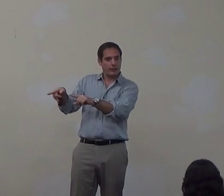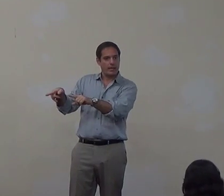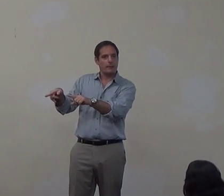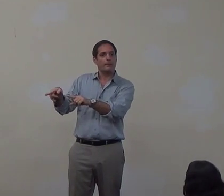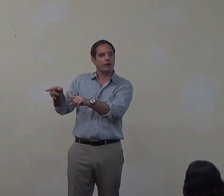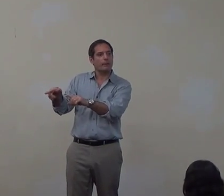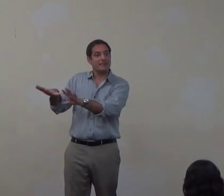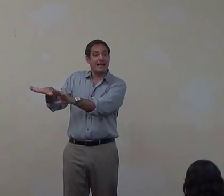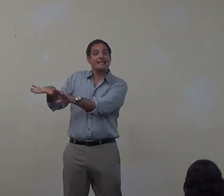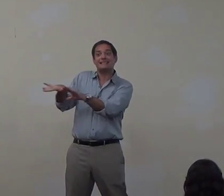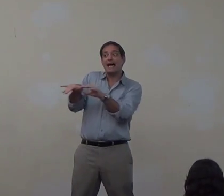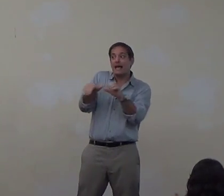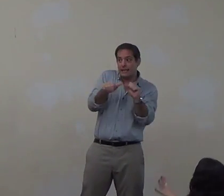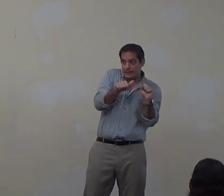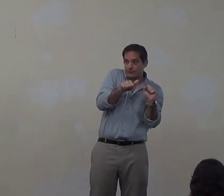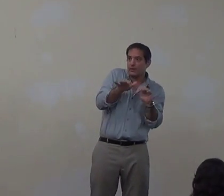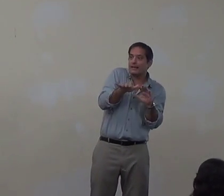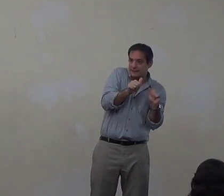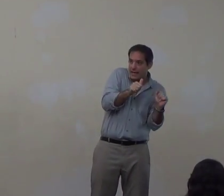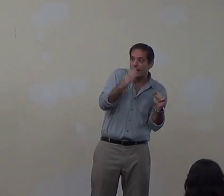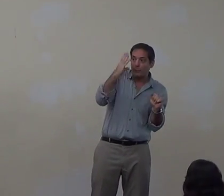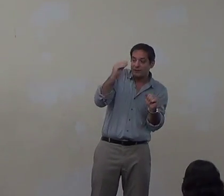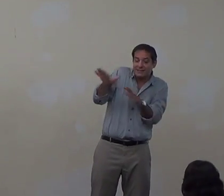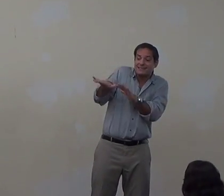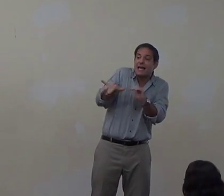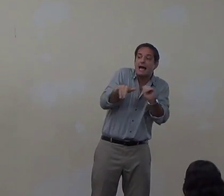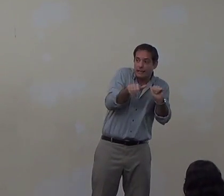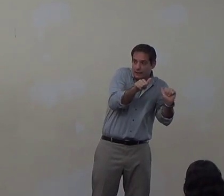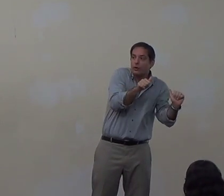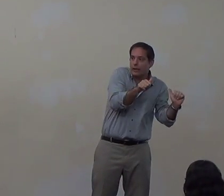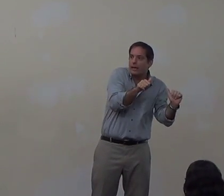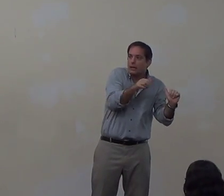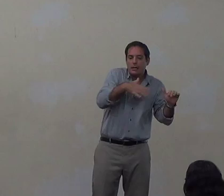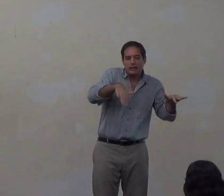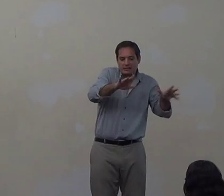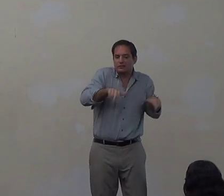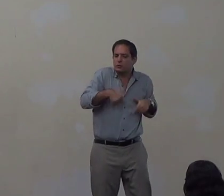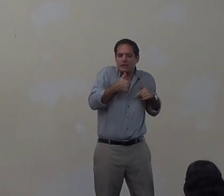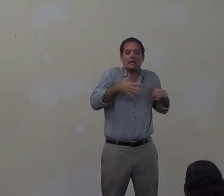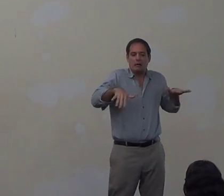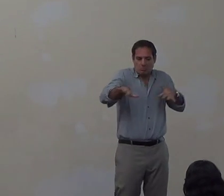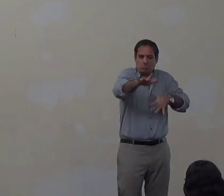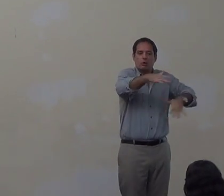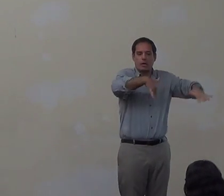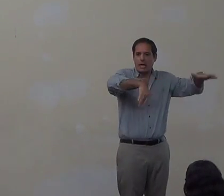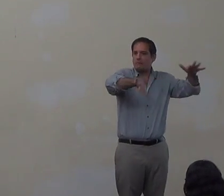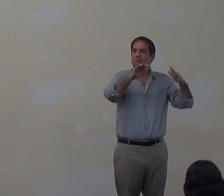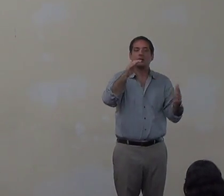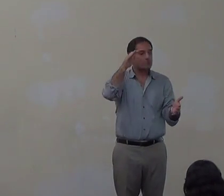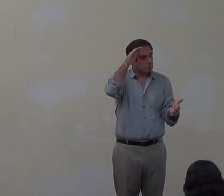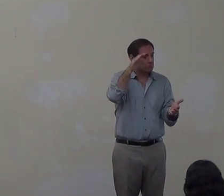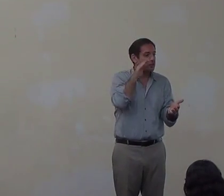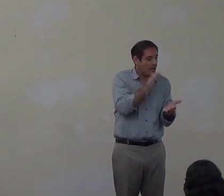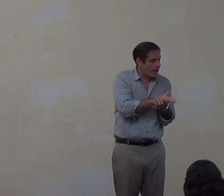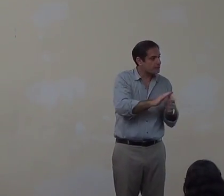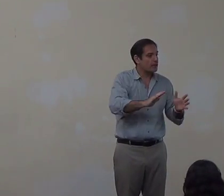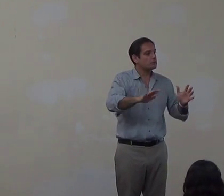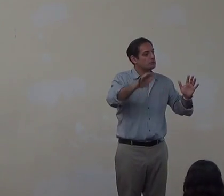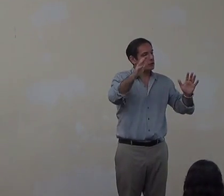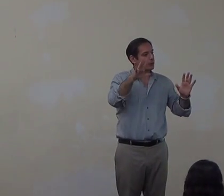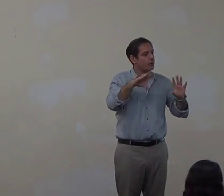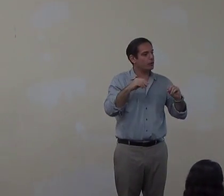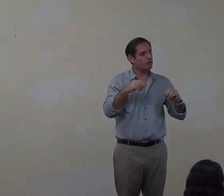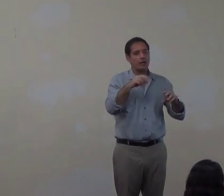Antes sí estaba ahí. Pero ¿qué pasa? Él sale, Moisés sale, ¿ok? Y hace su vida, ¿ok? Se